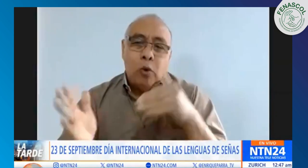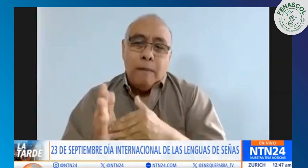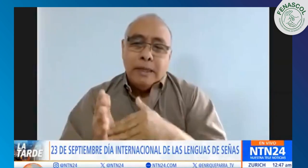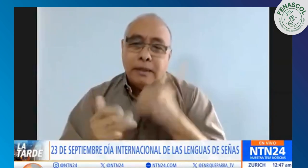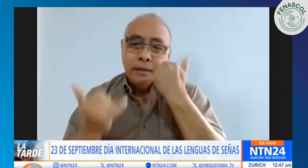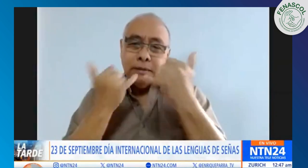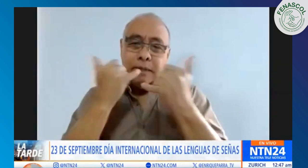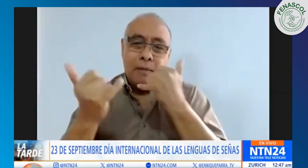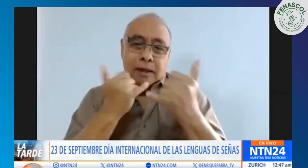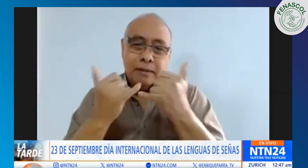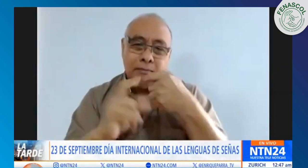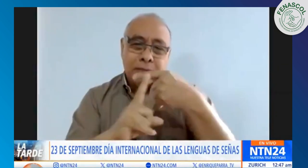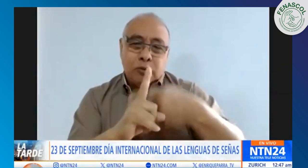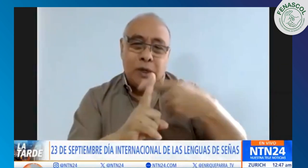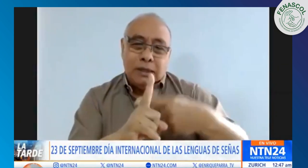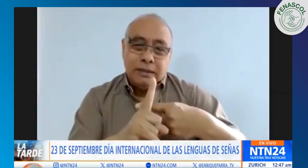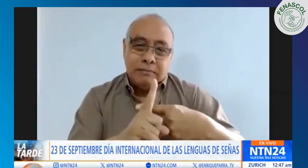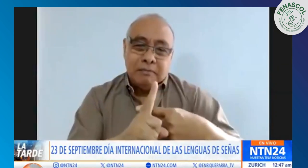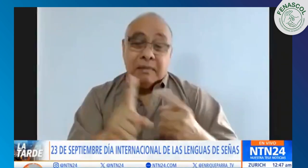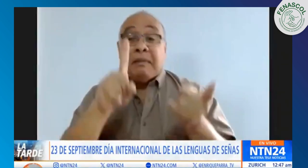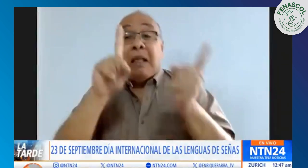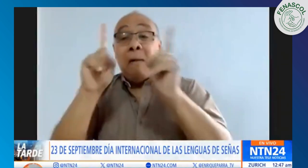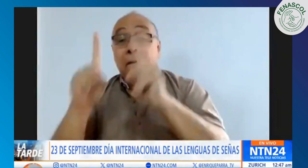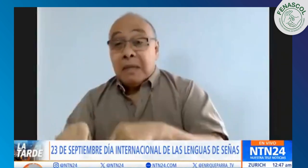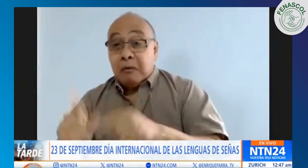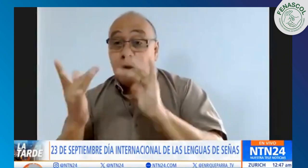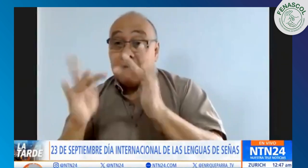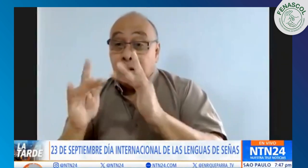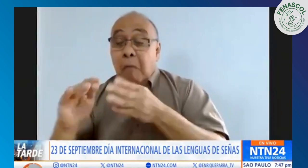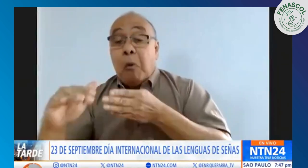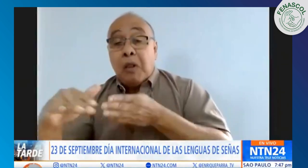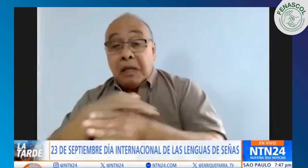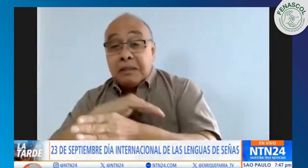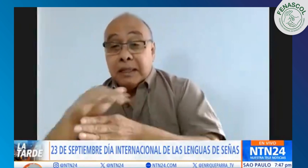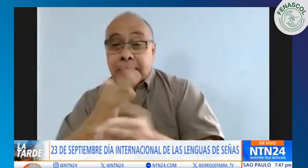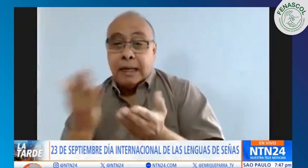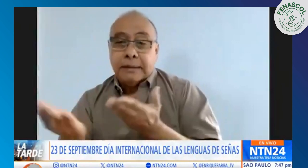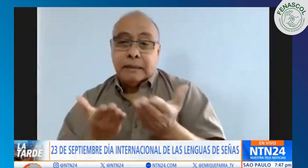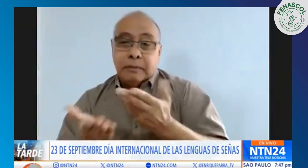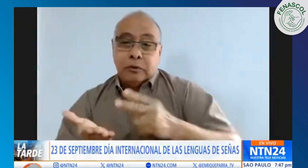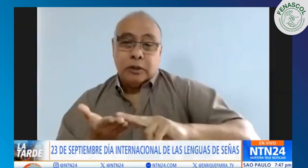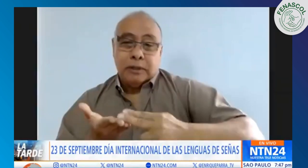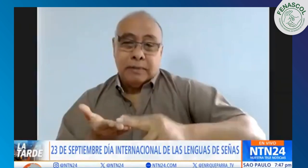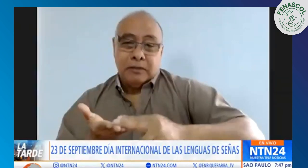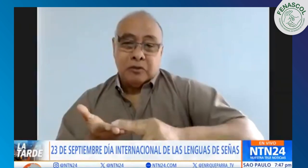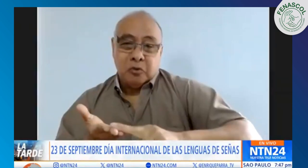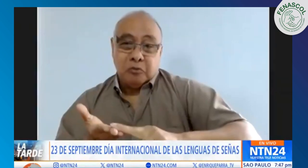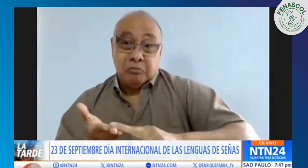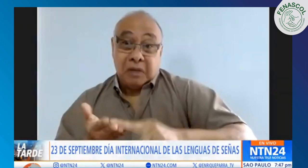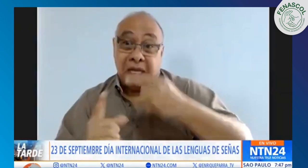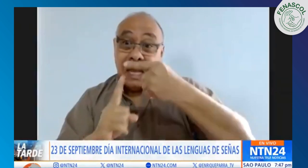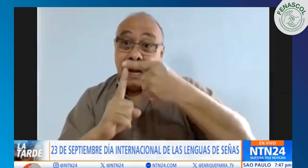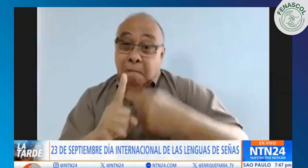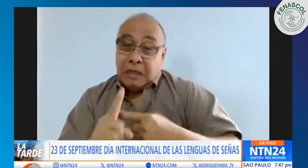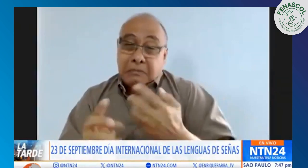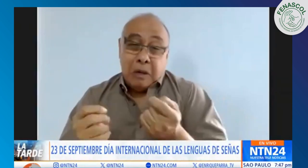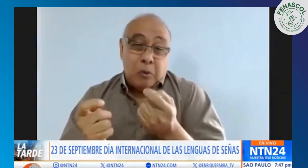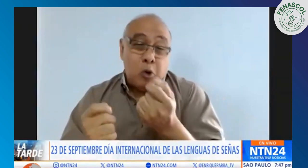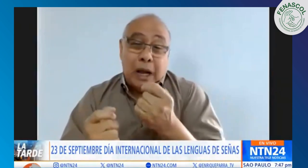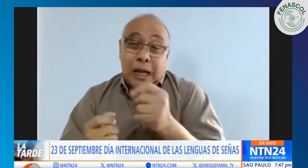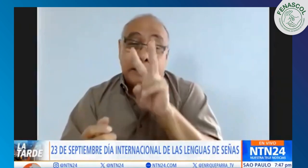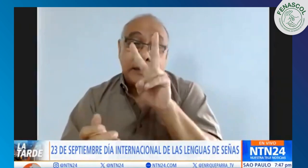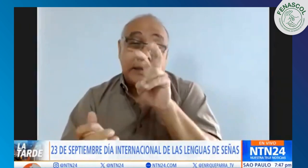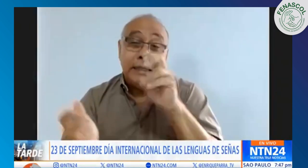de un mes tenemos 45 mil llamadas, 45 mil interacciones de personas sordas con